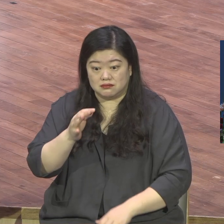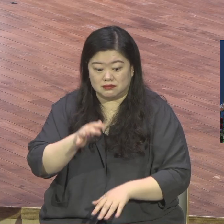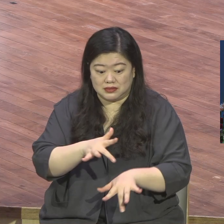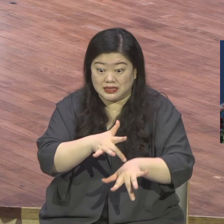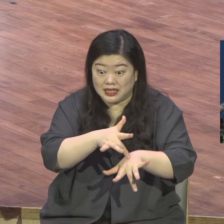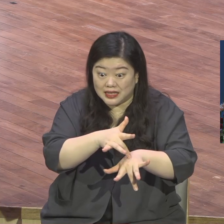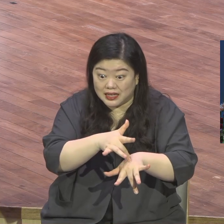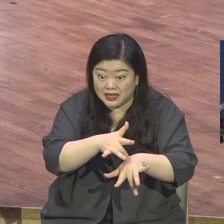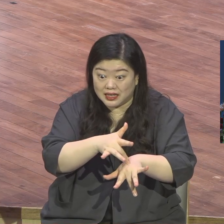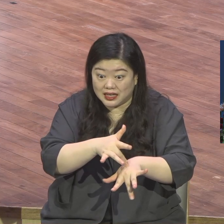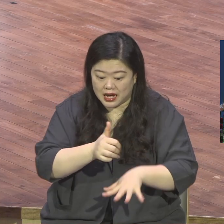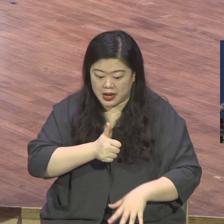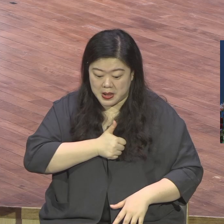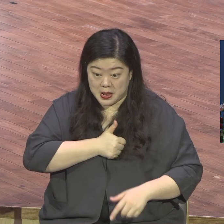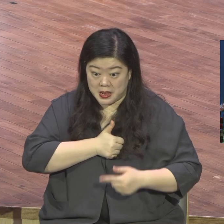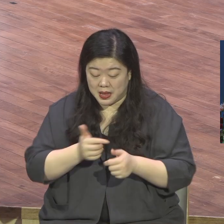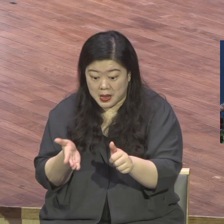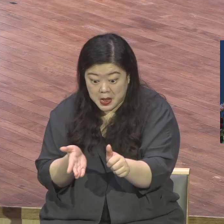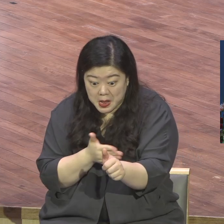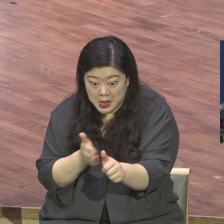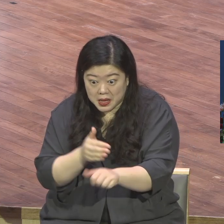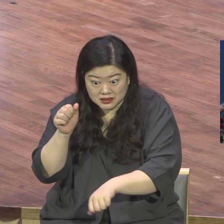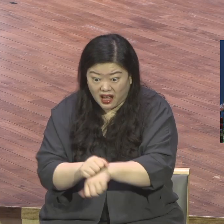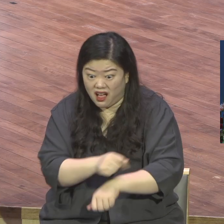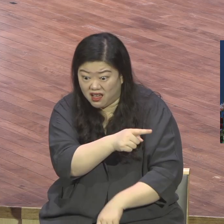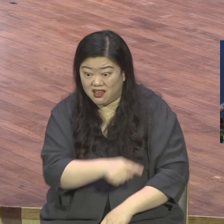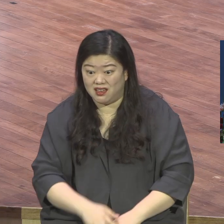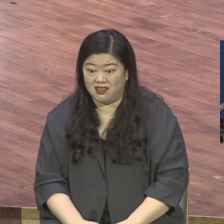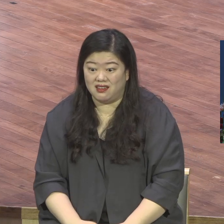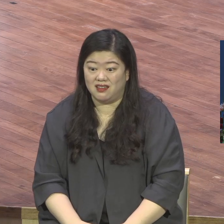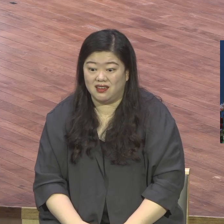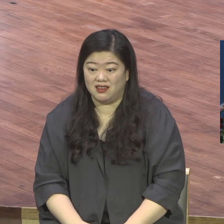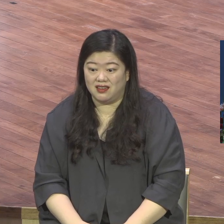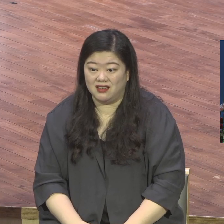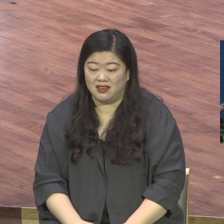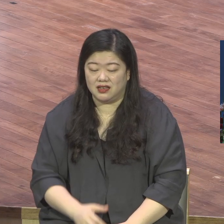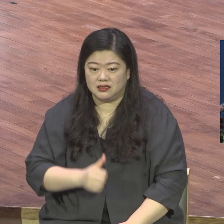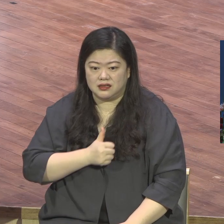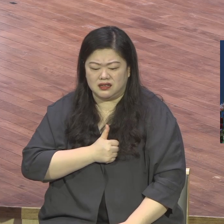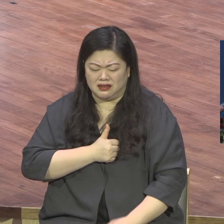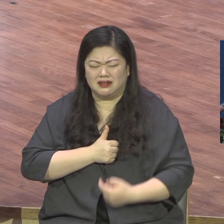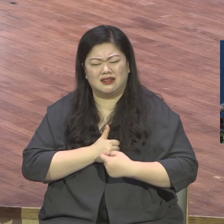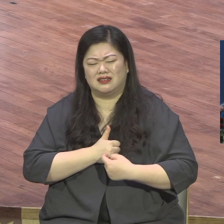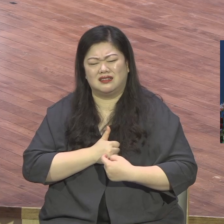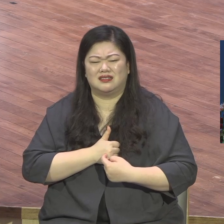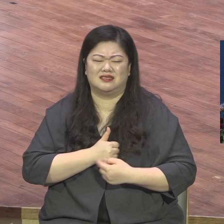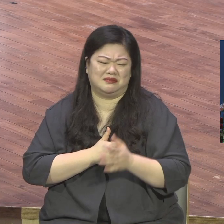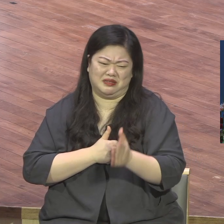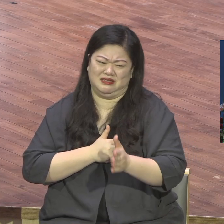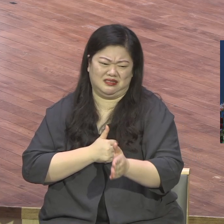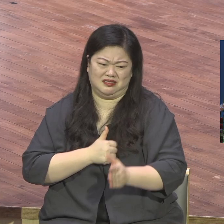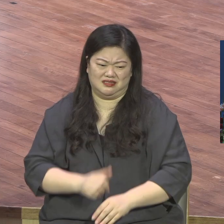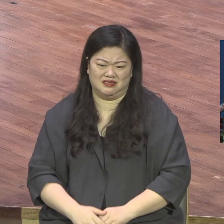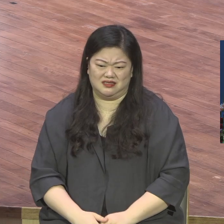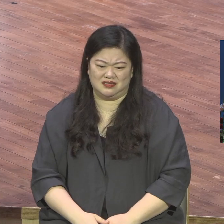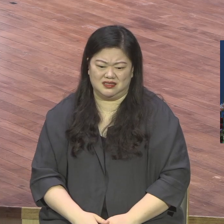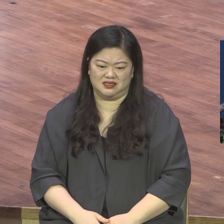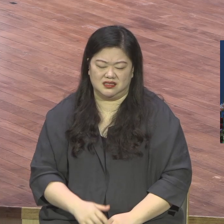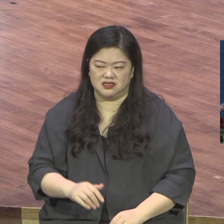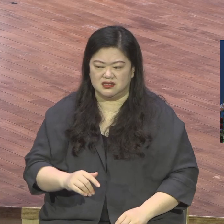자존심이에요. 그것 때문에 다 망가집니다. 이 마지막 보루예요. 사단의 도구. 마지막 보루.